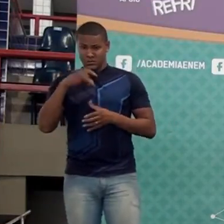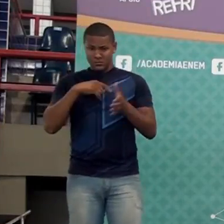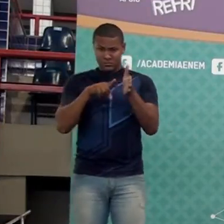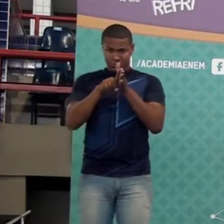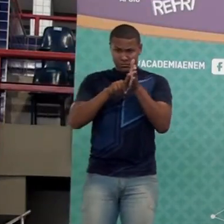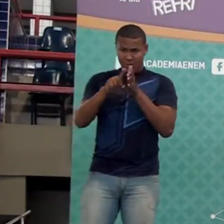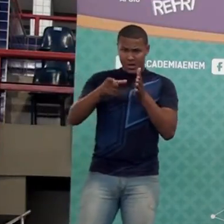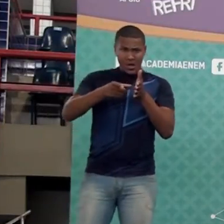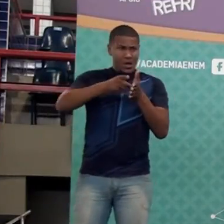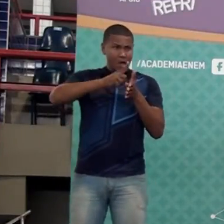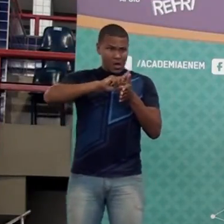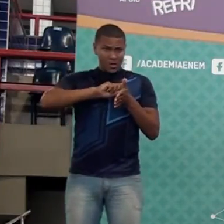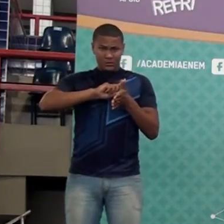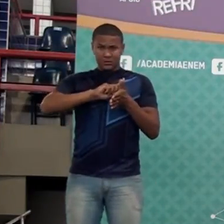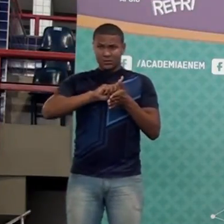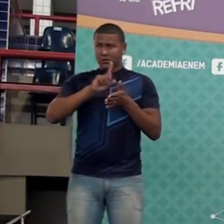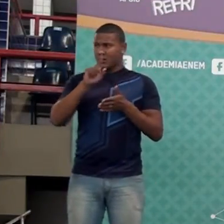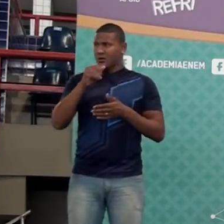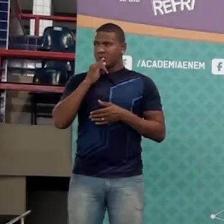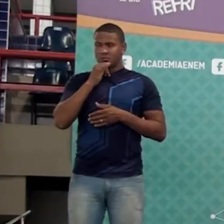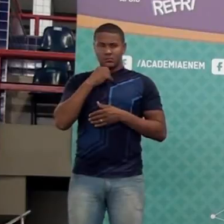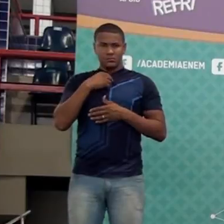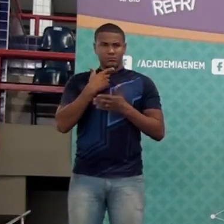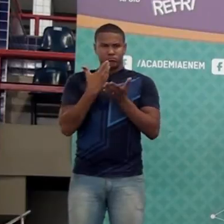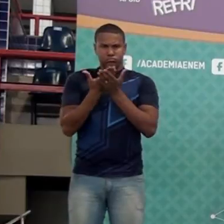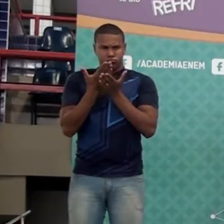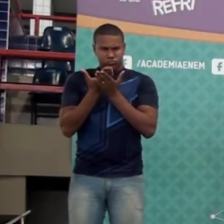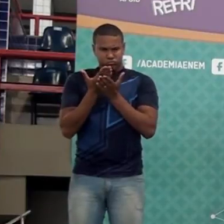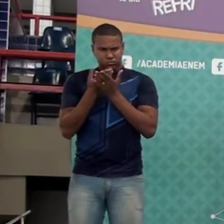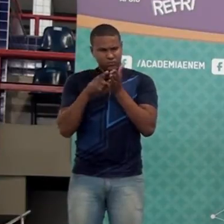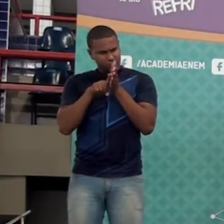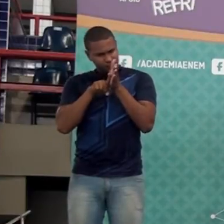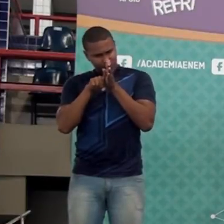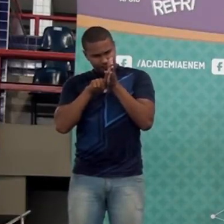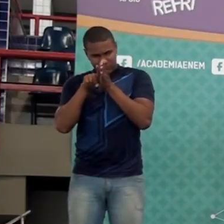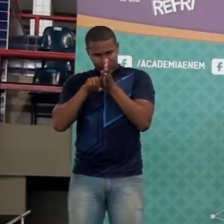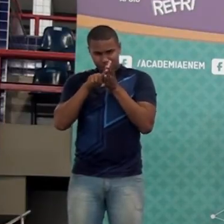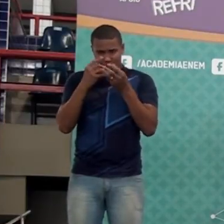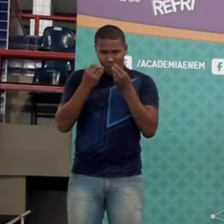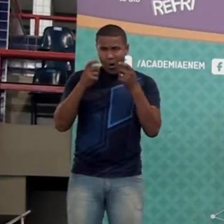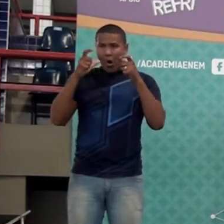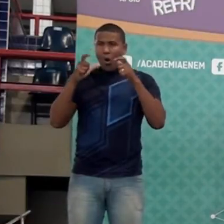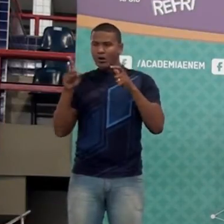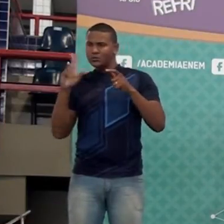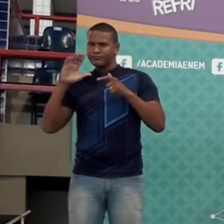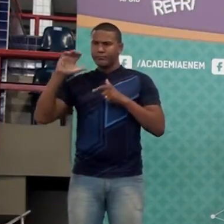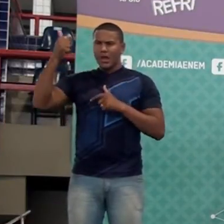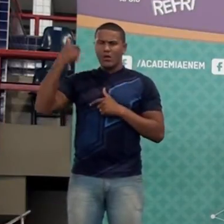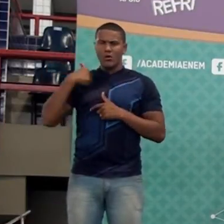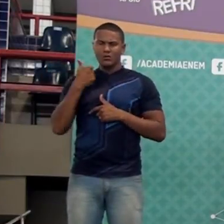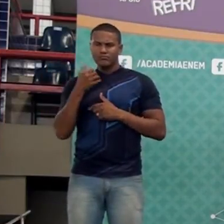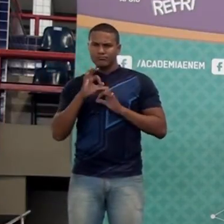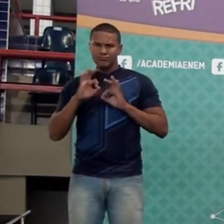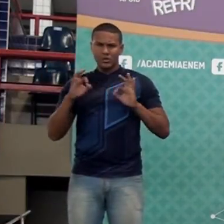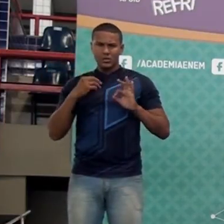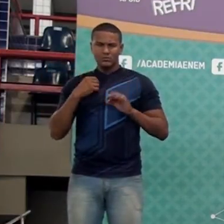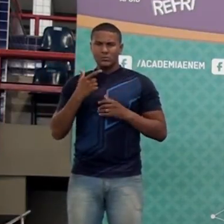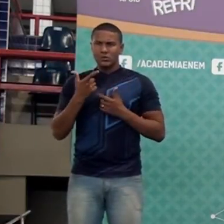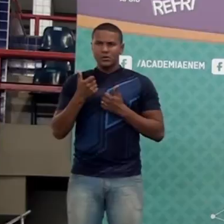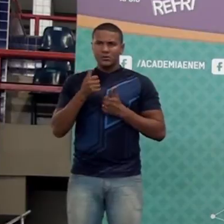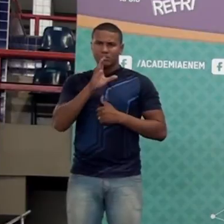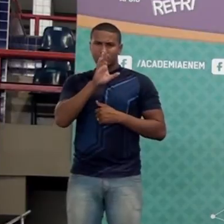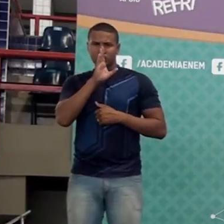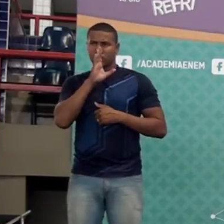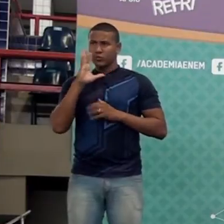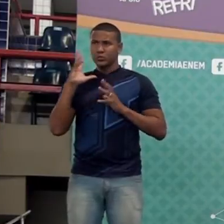aí para implantar esses aerogeradores, né, em locais em que não tem esse problema, é muito mais vantajoso do que